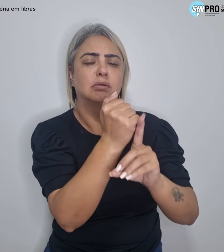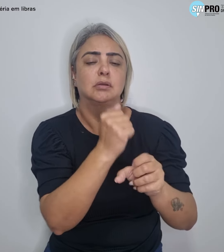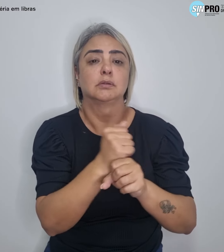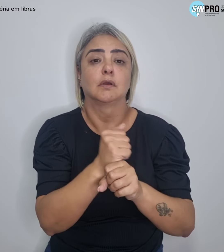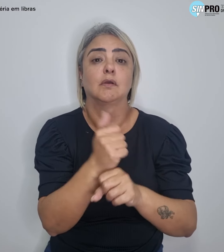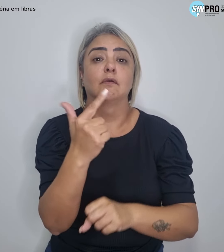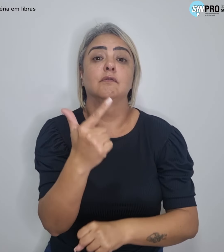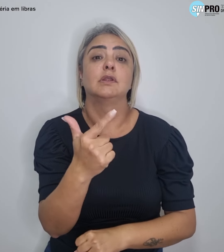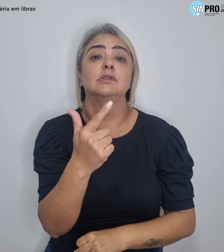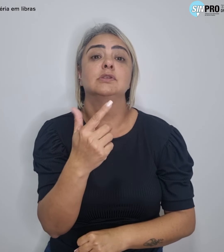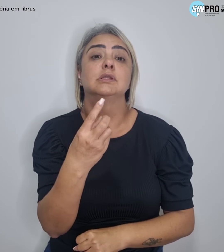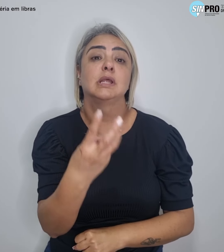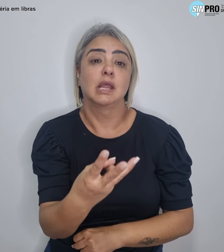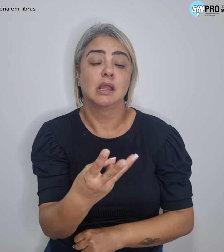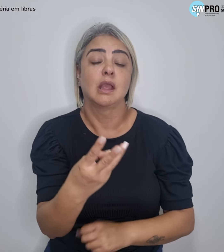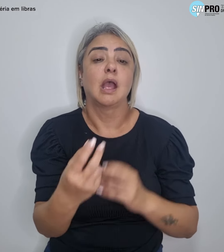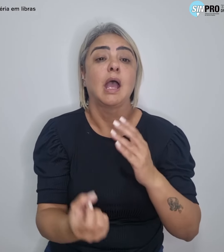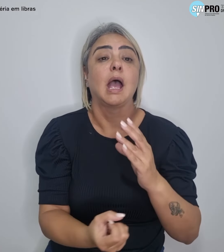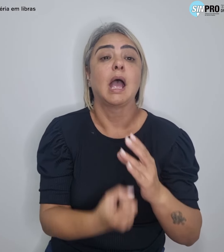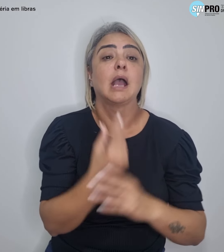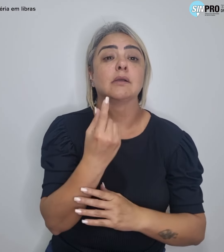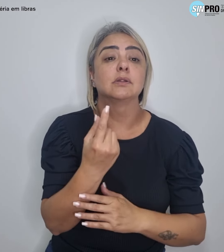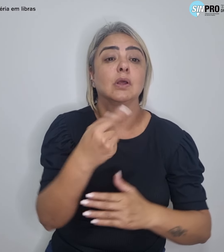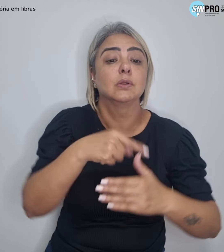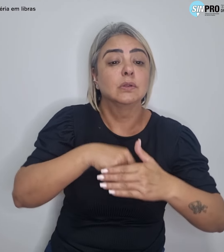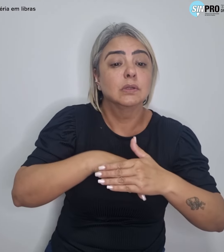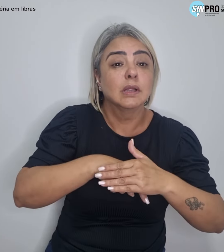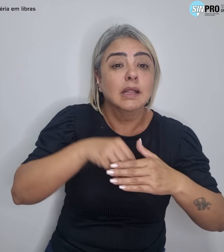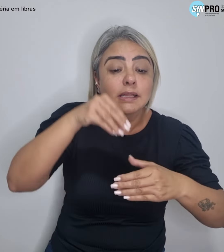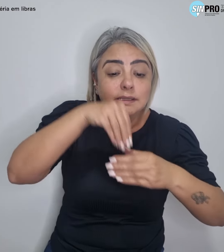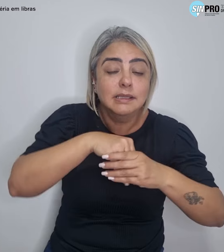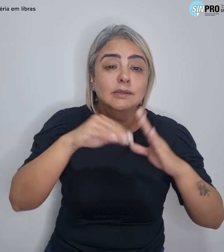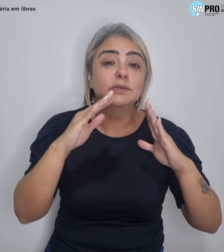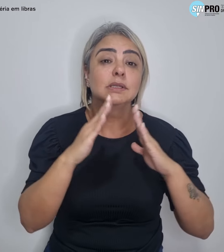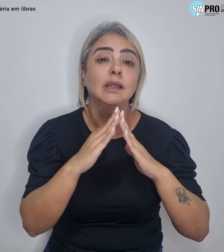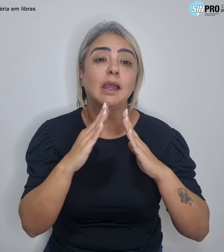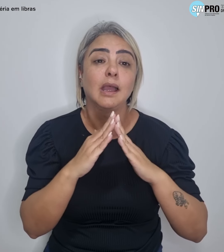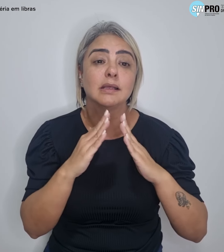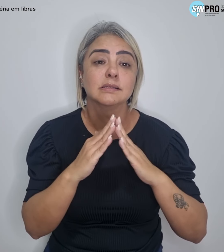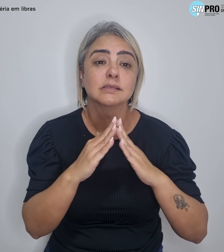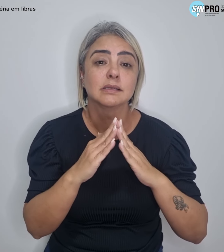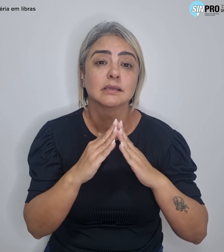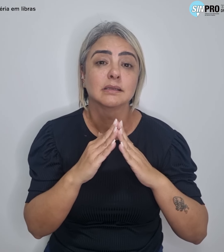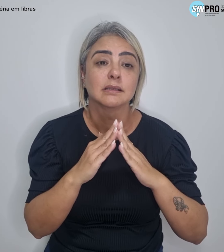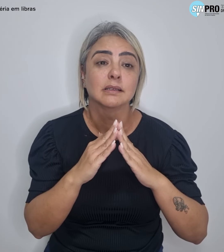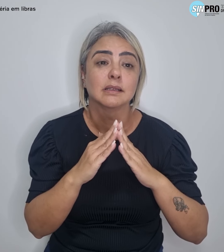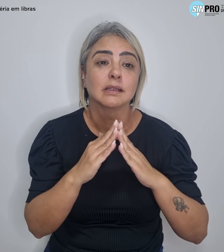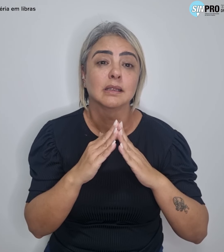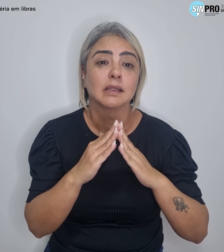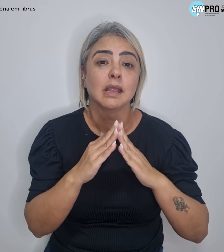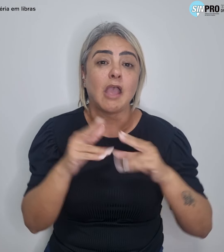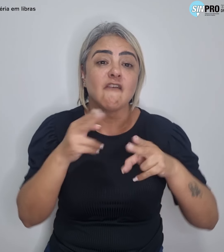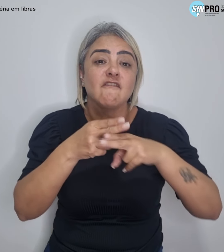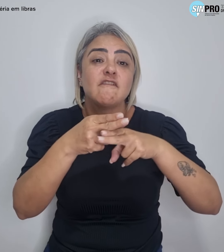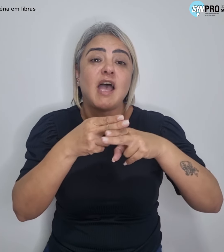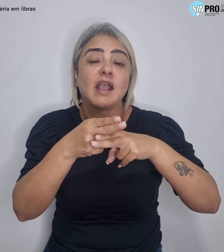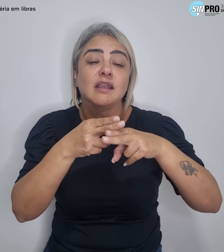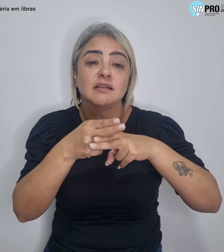aconteceu no interior de residências e com as chamadas armas brancas, como facas, por